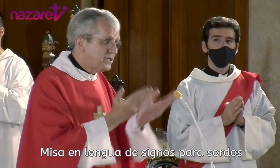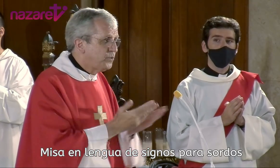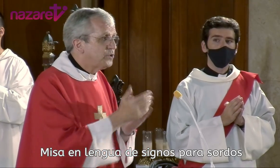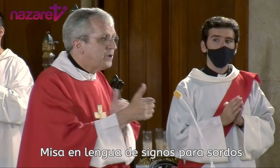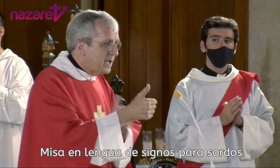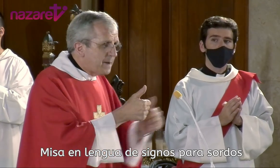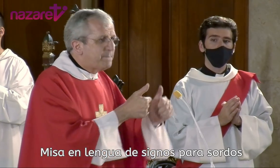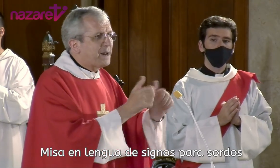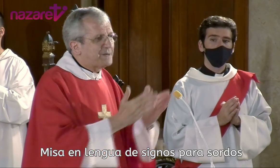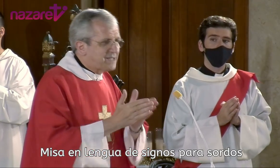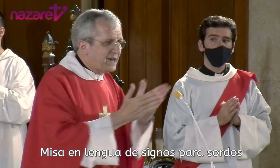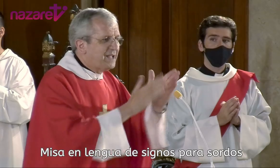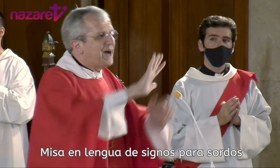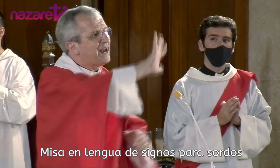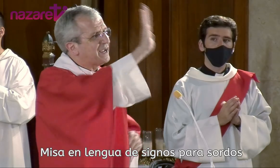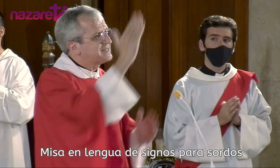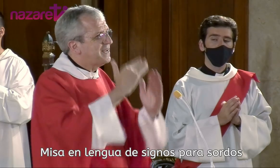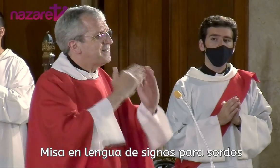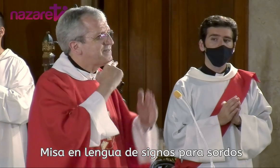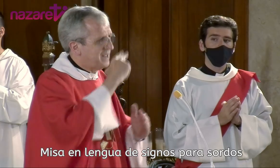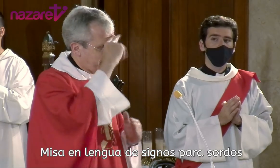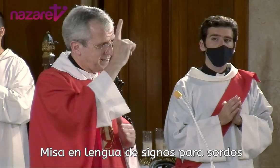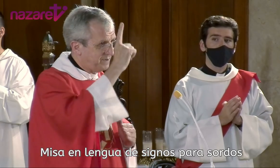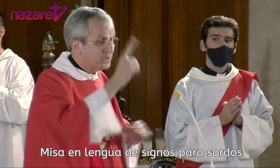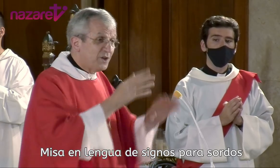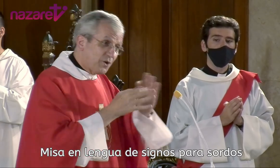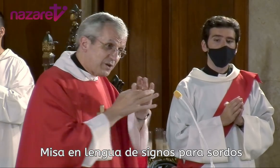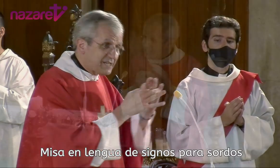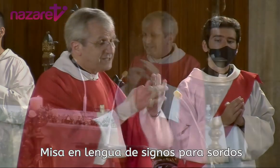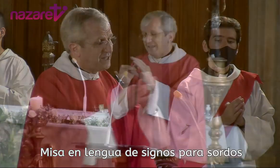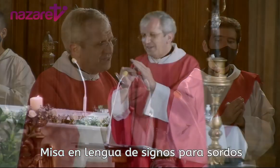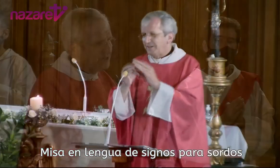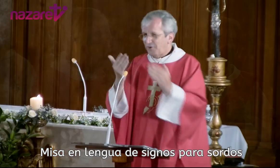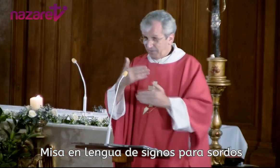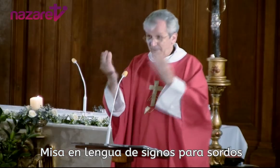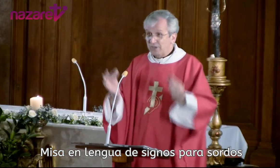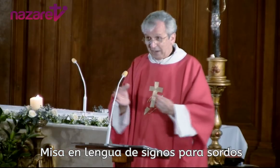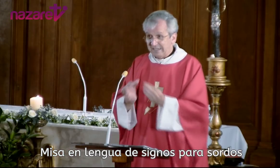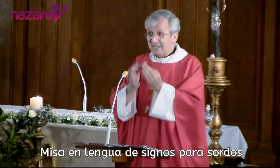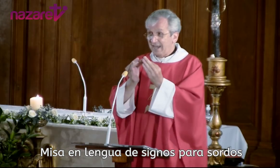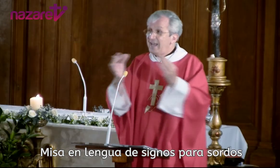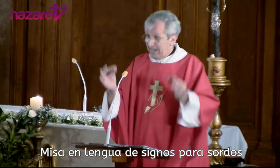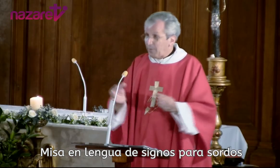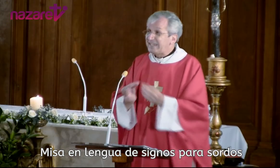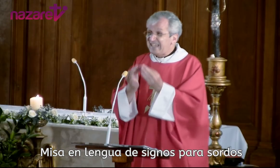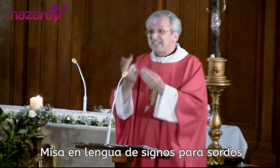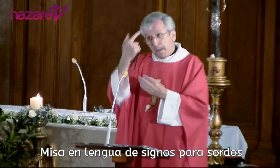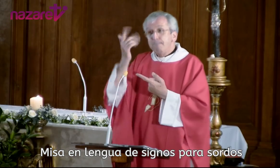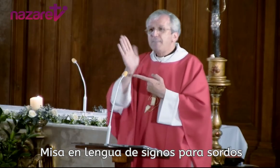mundo para pasar a la casa del Padre. Con esas intenciones ofrecemos la Eucaristía. La Eucaristía es